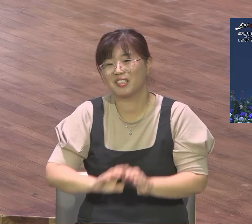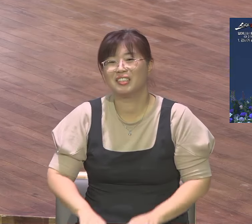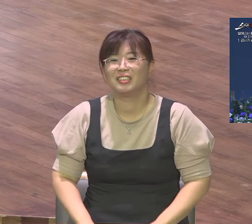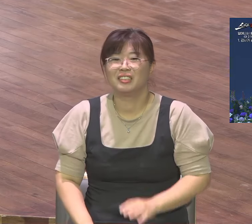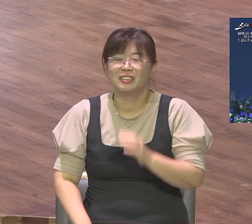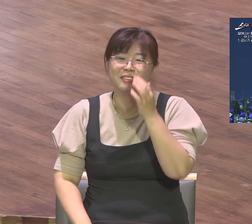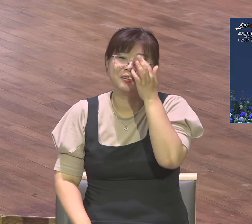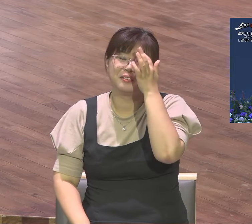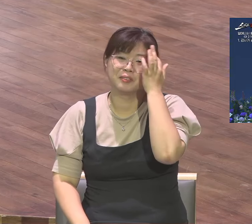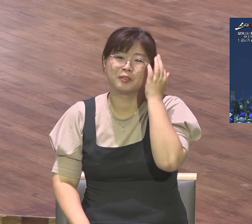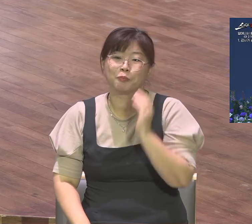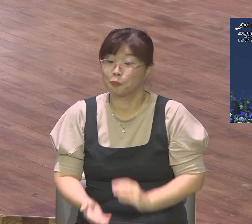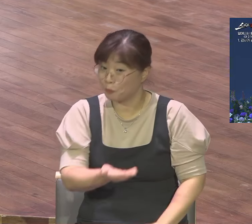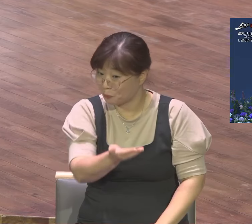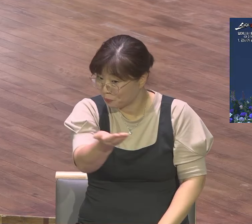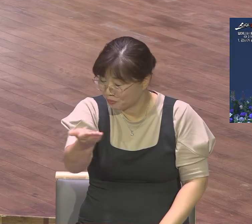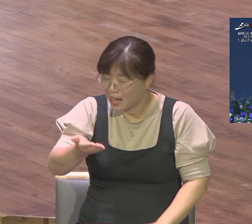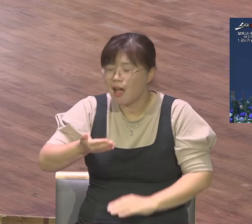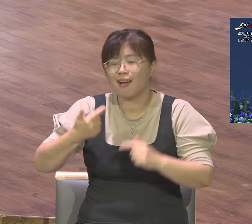여러분 항상 감사